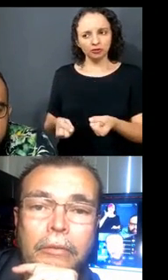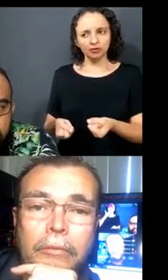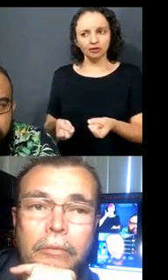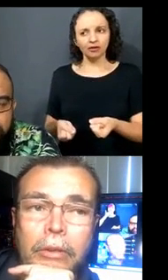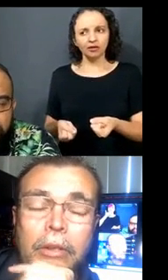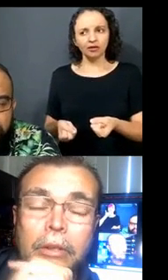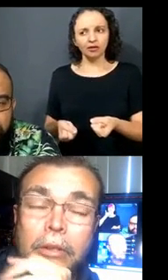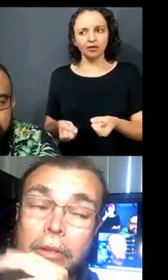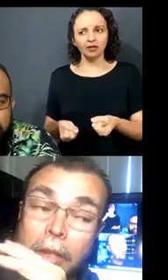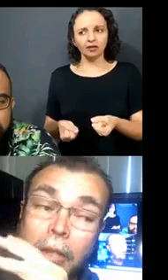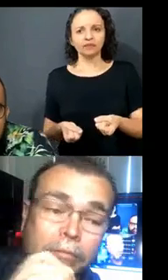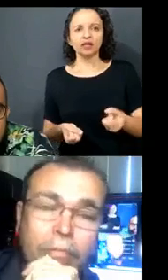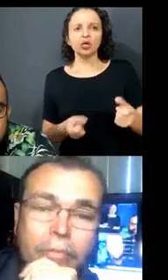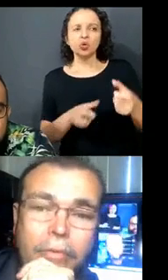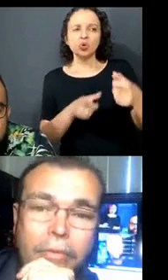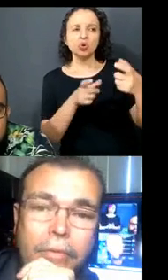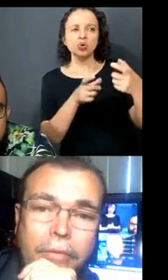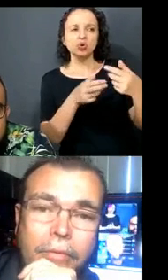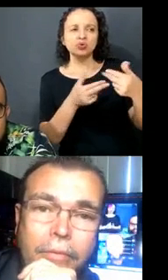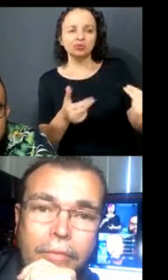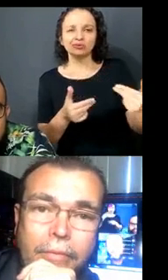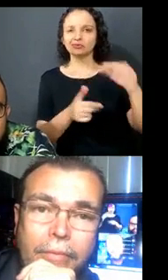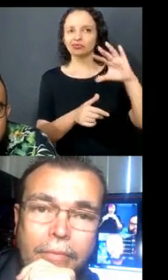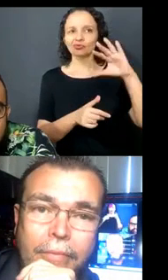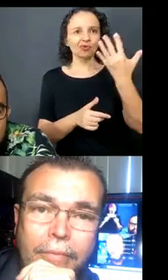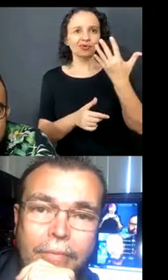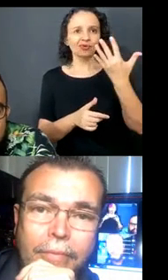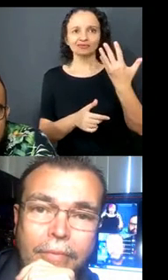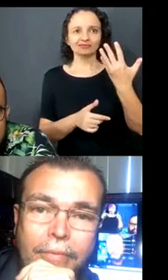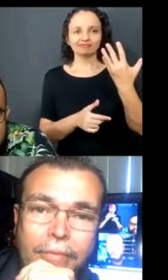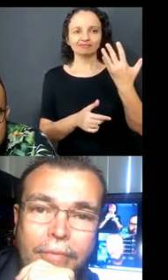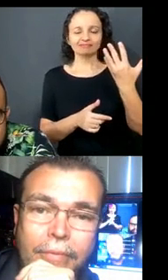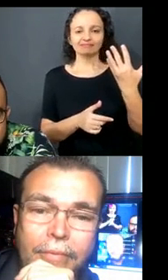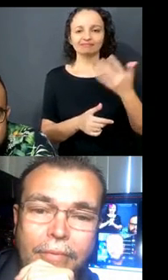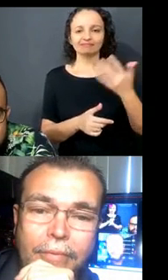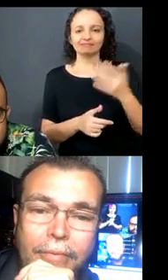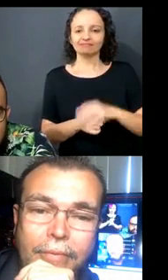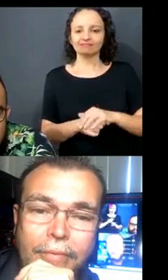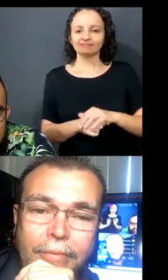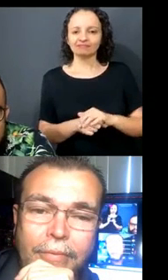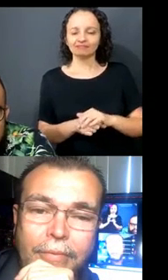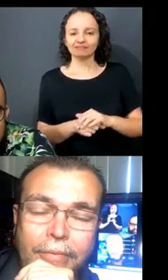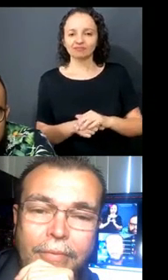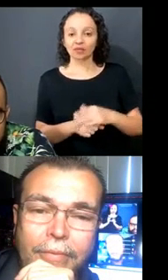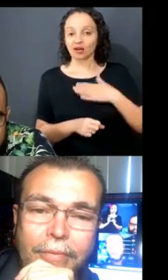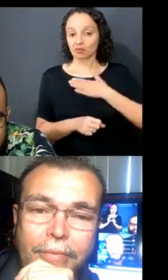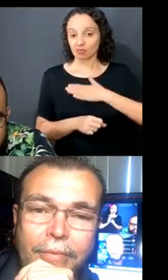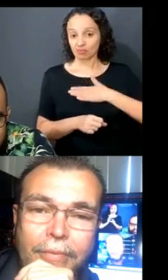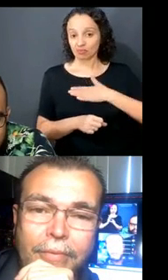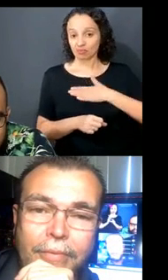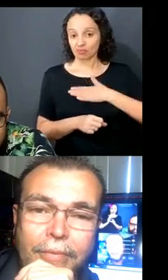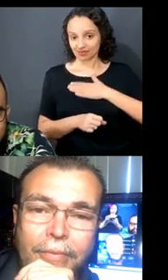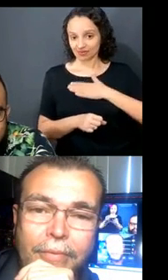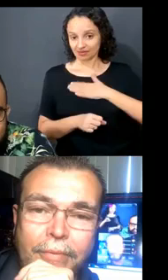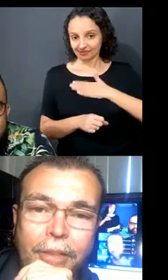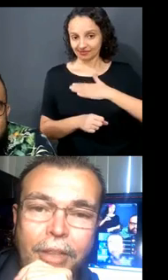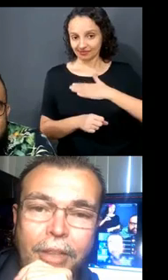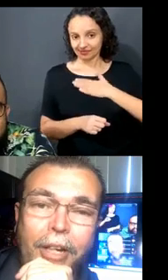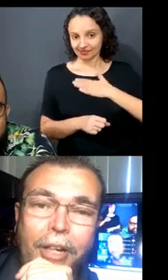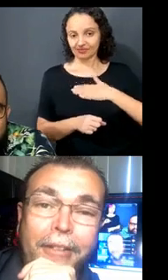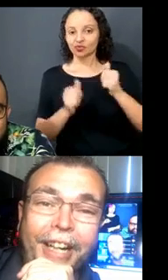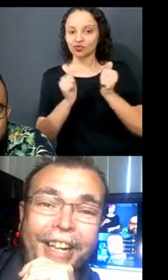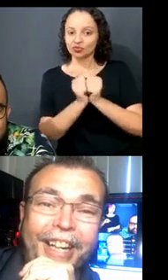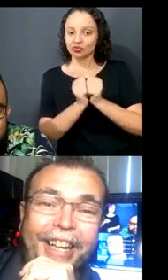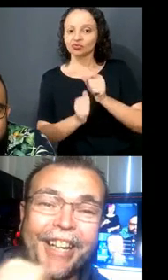É. Mas Então, é isso aí, Eduardo. É um grande prazer. Estamos caminhando aí para o final, não é? Oh,